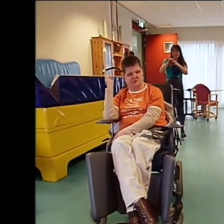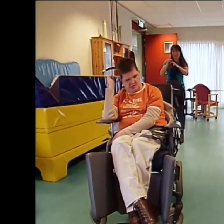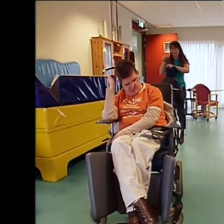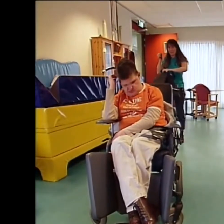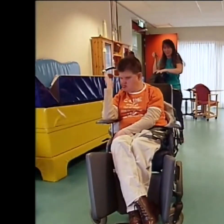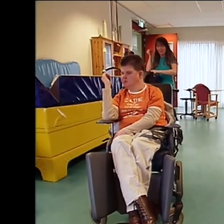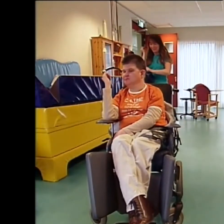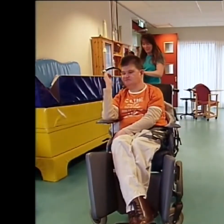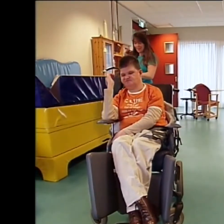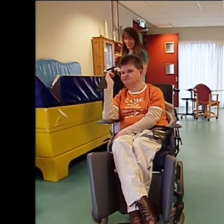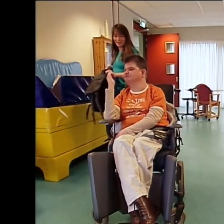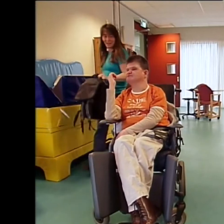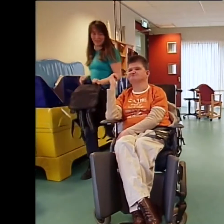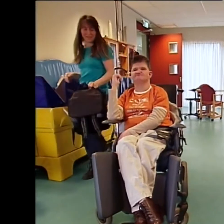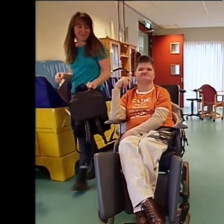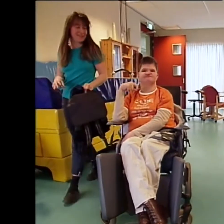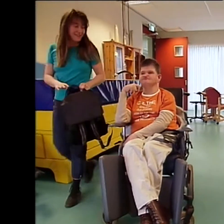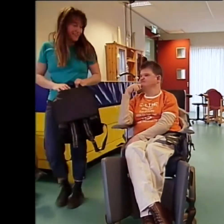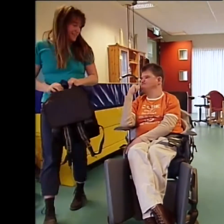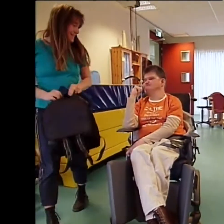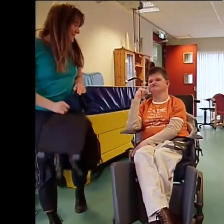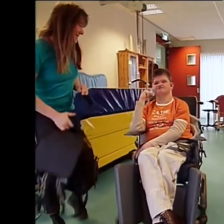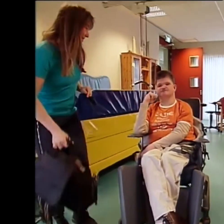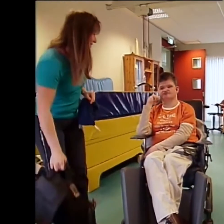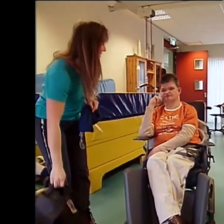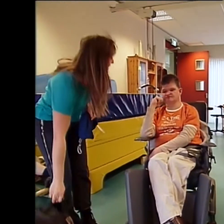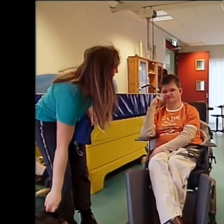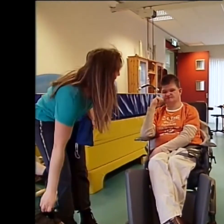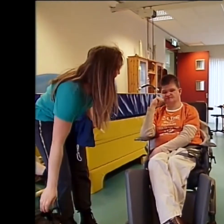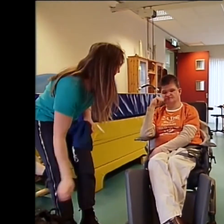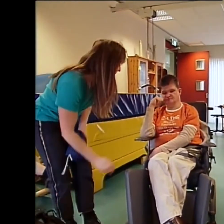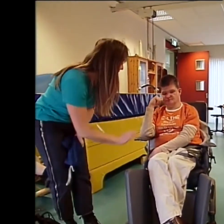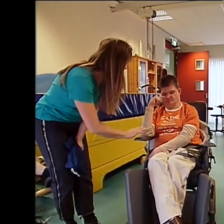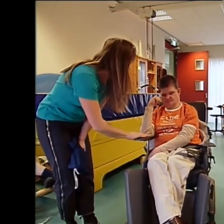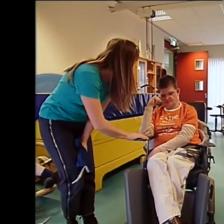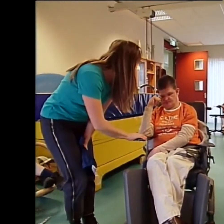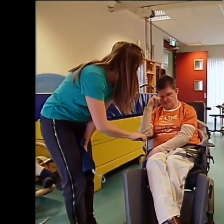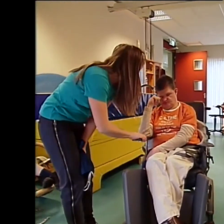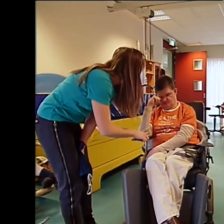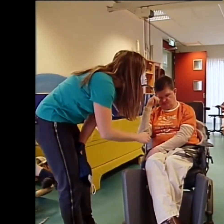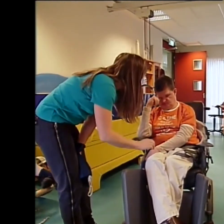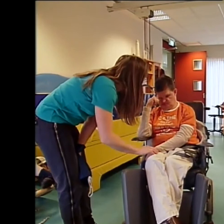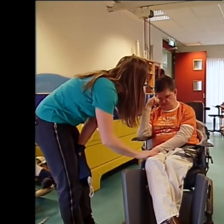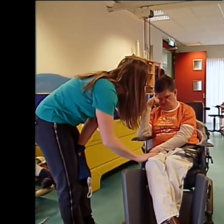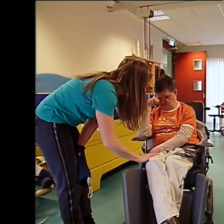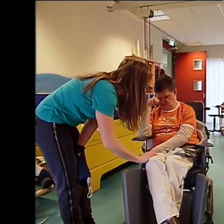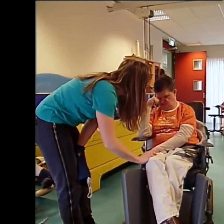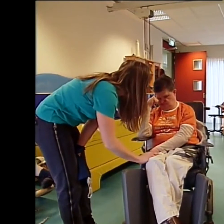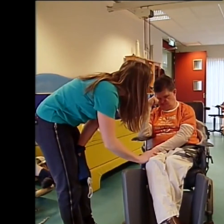Als Corrie alleen is, trekt hij zich snel terug in zijn eigen wereld. Hi Corrie. Hij is even alleen geweest terwijl ik zijn